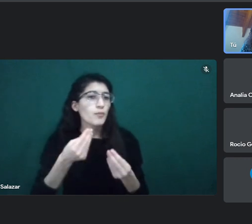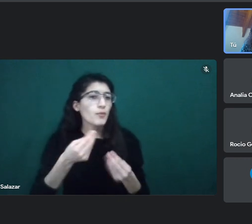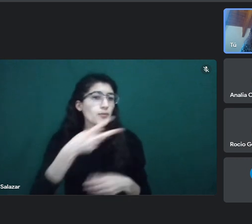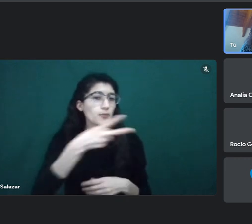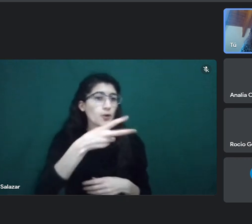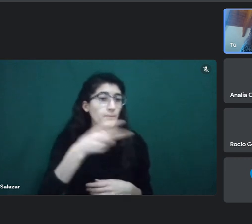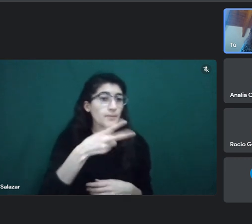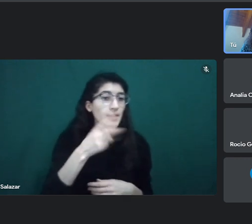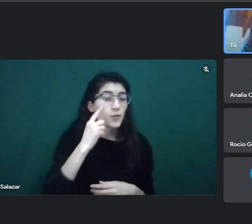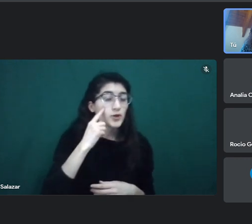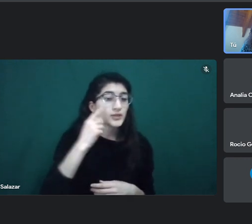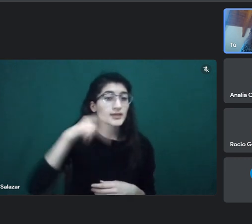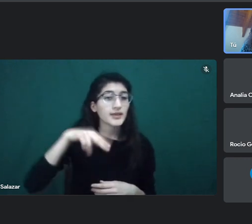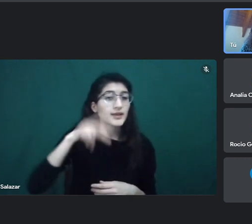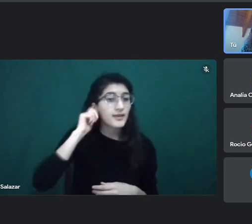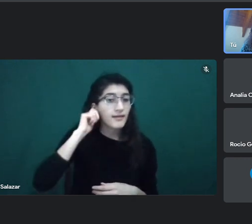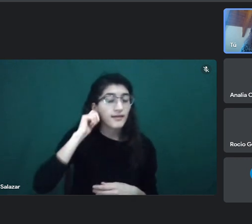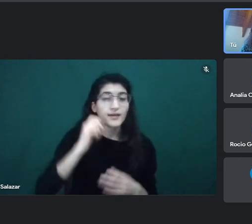dos palabras en rojo?